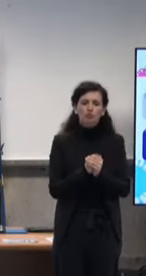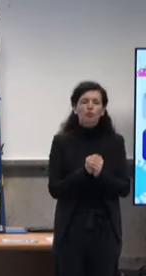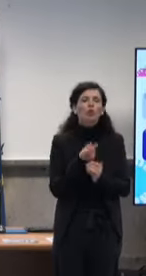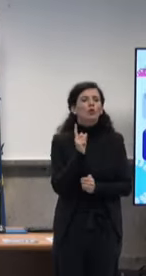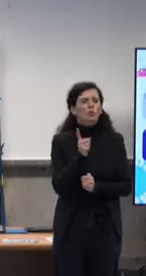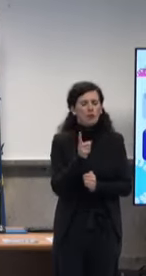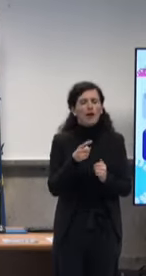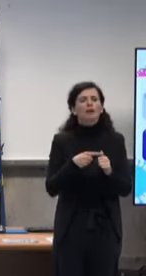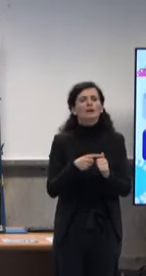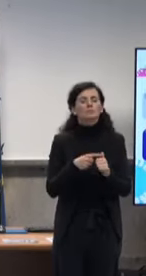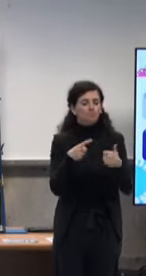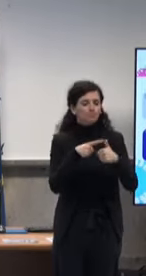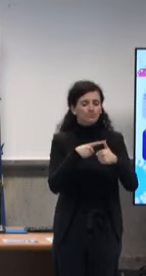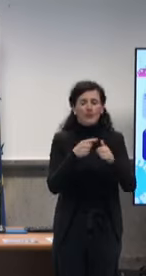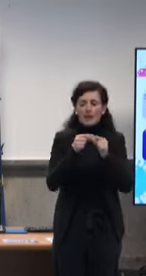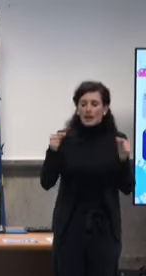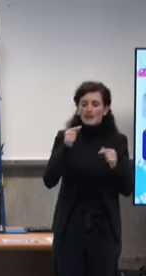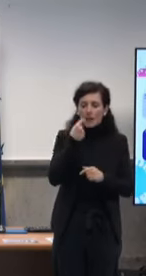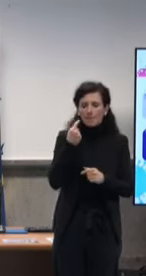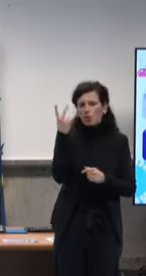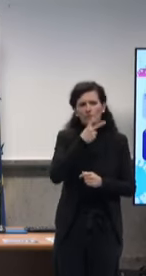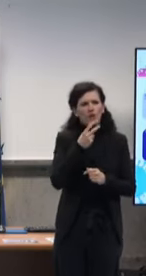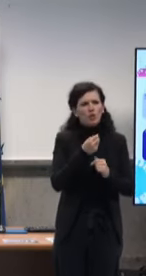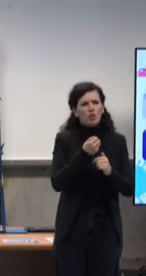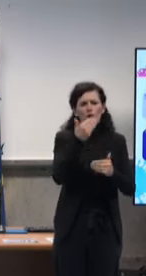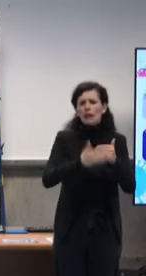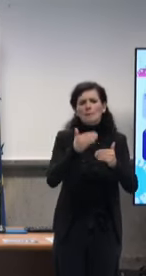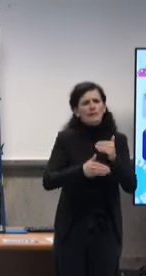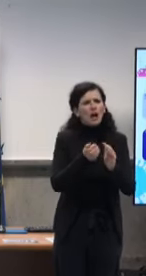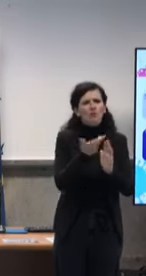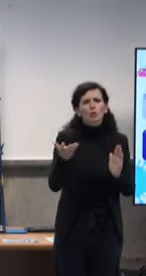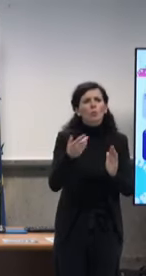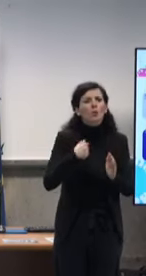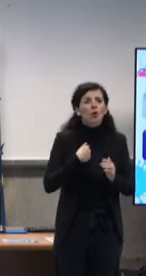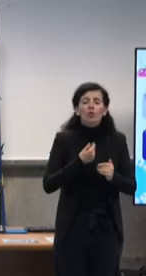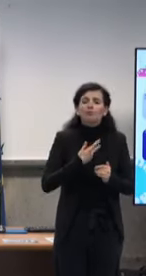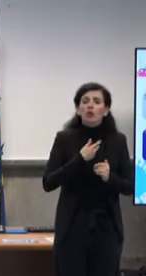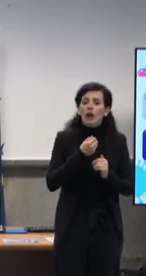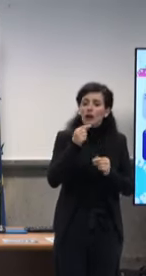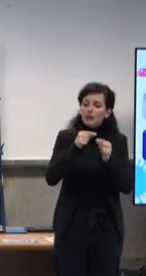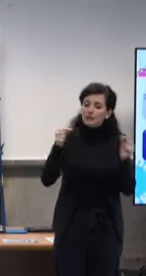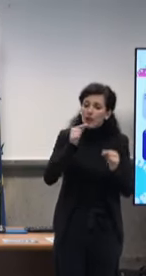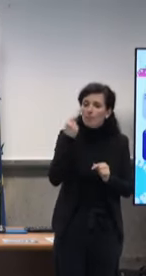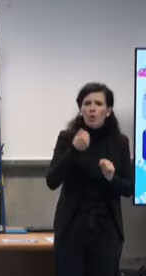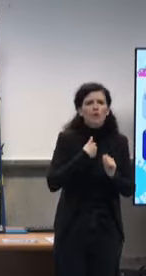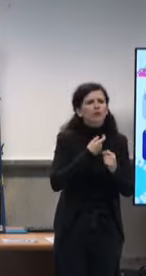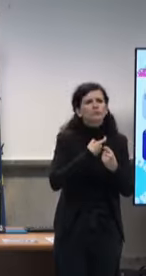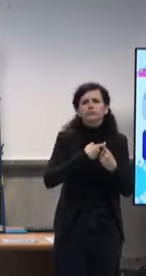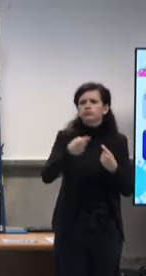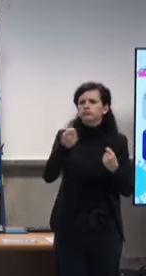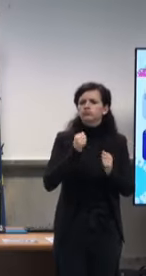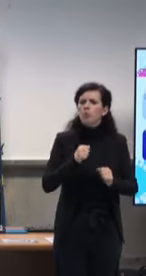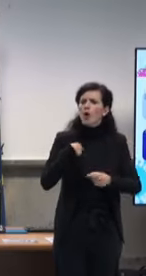che sono come avete visto un numero limitato per cui oggi non abbiamo una disponibilità infinita di tamponi sono stati